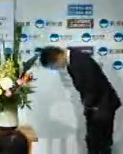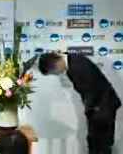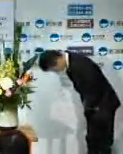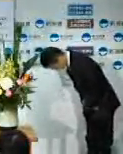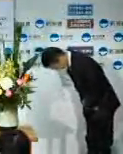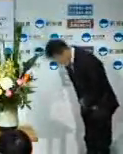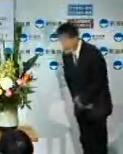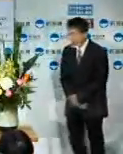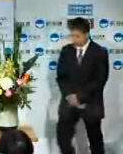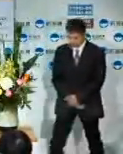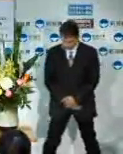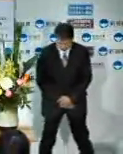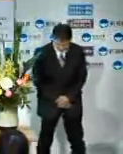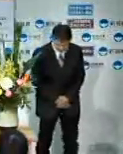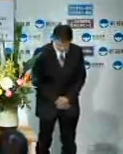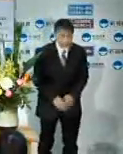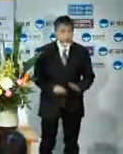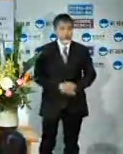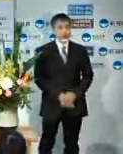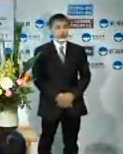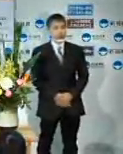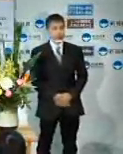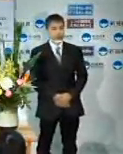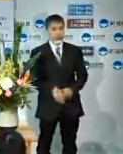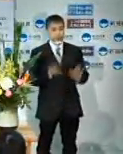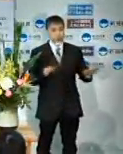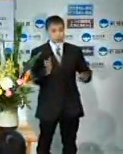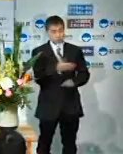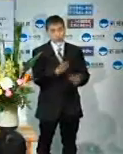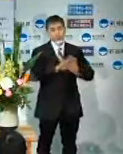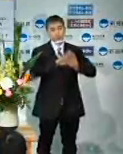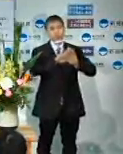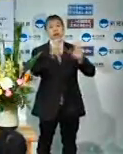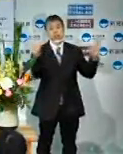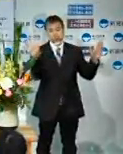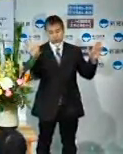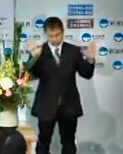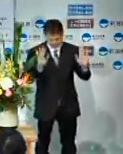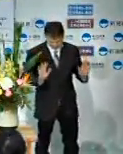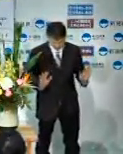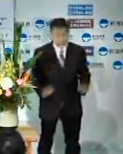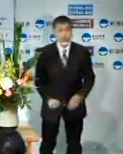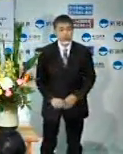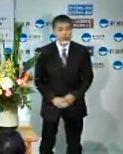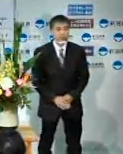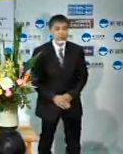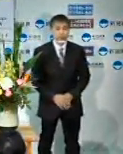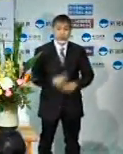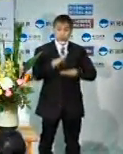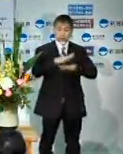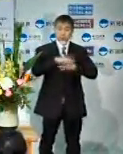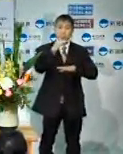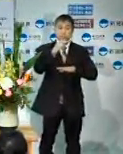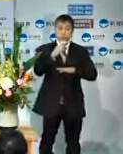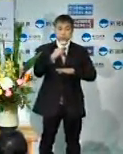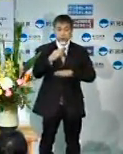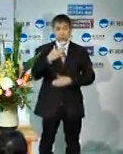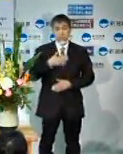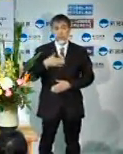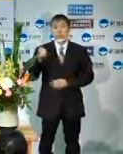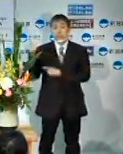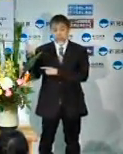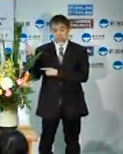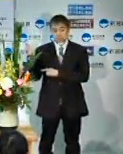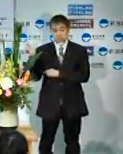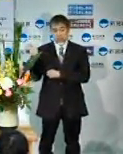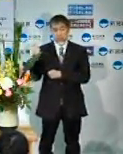よろしくお願いします。 どうぞ。 これから定例記者会見を行います。初めに知事より年頭のご挨